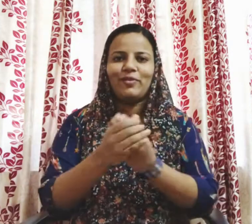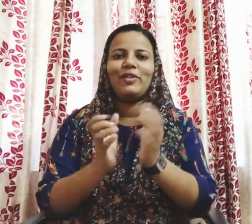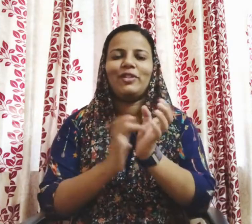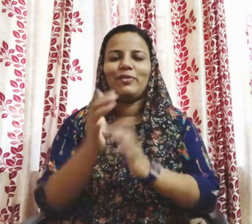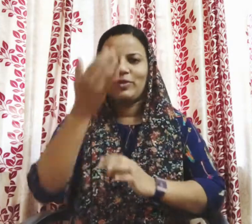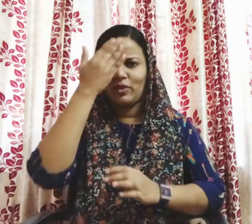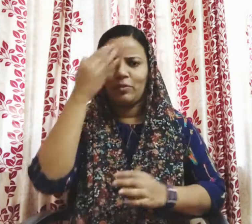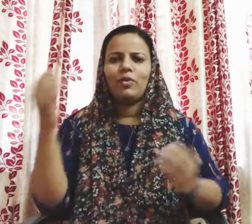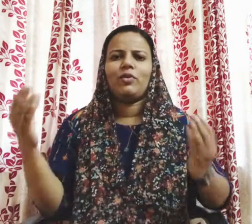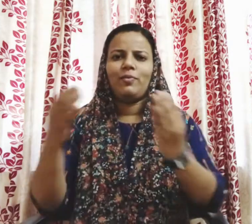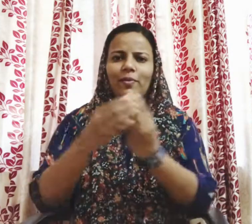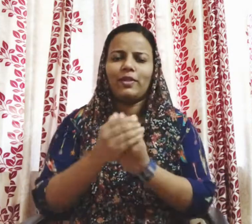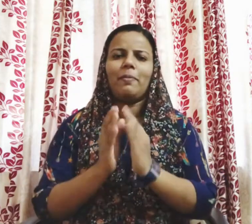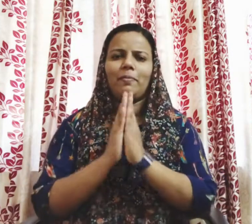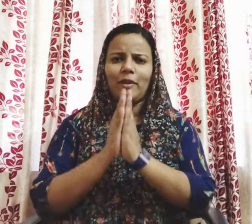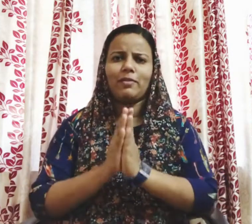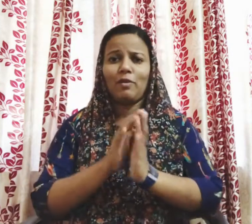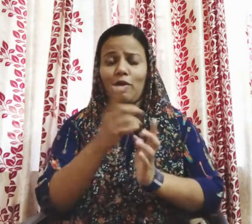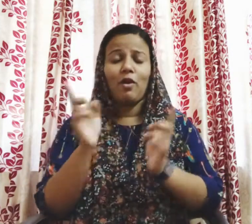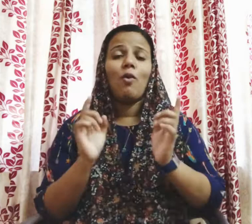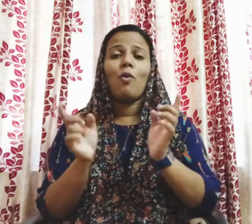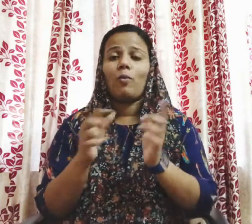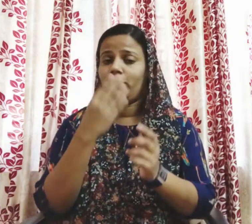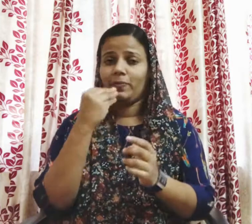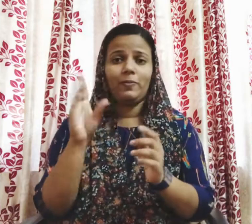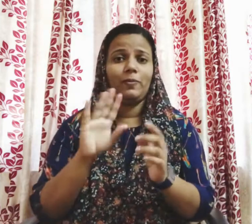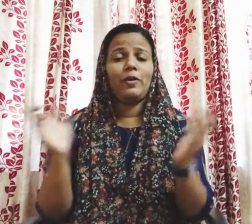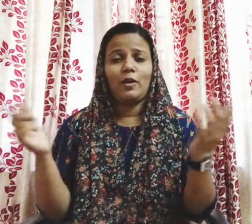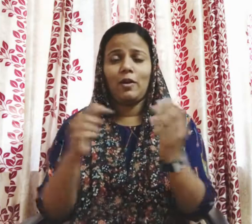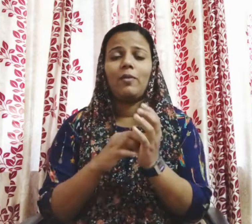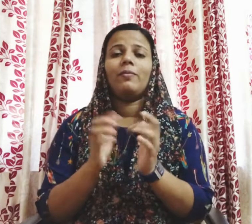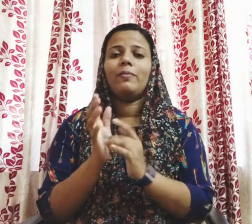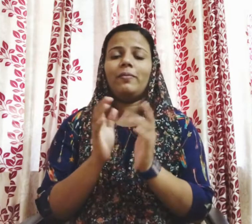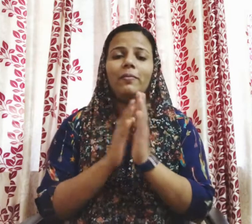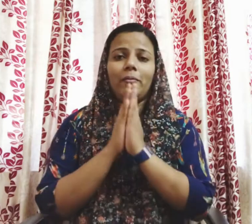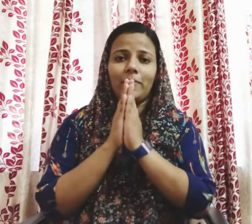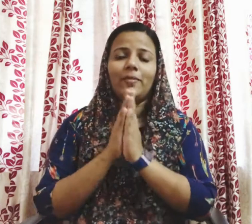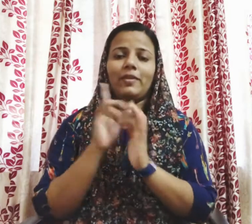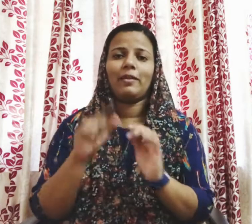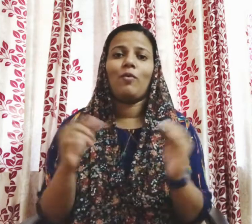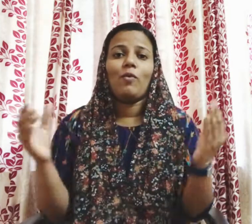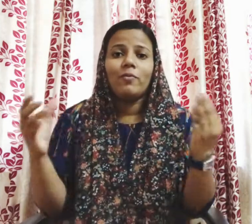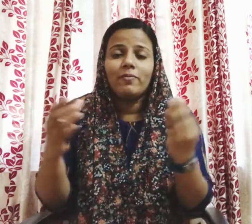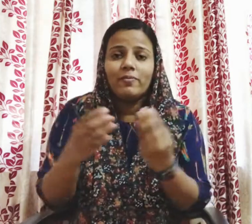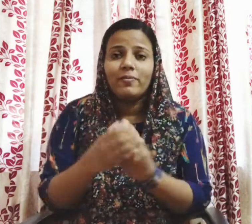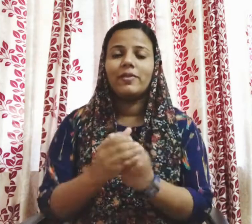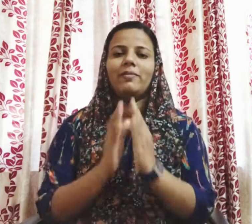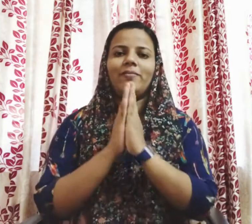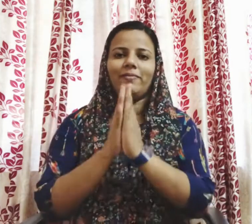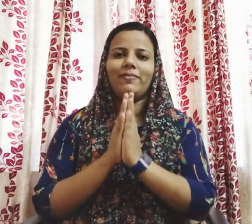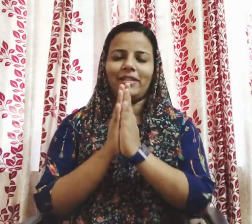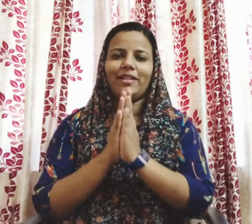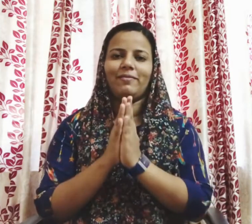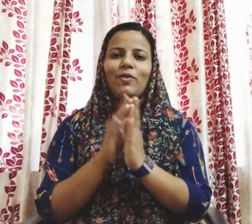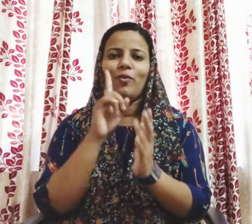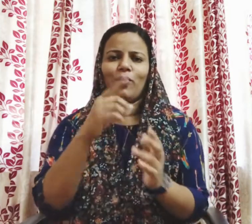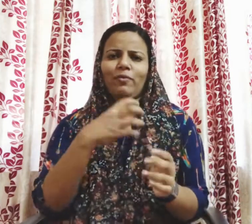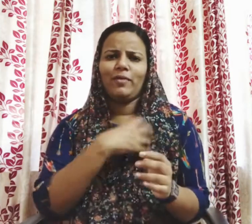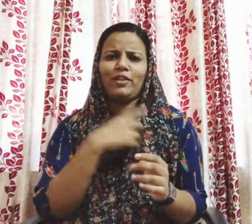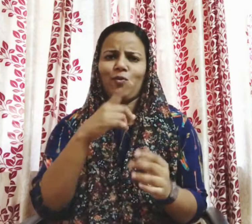ചെയ്യാം. ആമേൻ. ചേർന്ന് നമ്മൾ പ്രാർത്ഥിക്കാൻ പോവുക. അതുകൊണ്ട് എല്ലാവരും പ്രാർത്ഥിക്കണം, ആരും മിണ്ടാതിരിക്കരുത്. എല്ലാവരും പ്രാർത്ഥിക്കണം. ഒരുമനപ്പെട്ട് പ്രാർത്ഥിക്കാൻ പോവുക. ഒരു